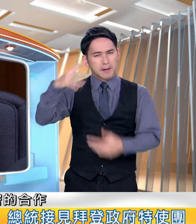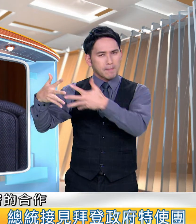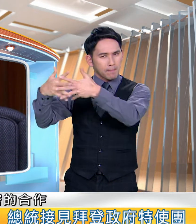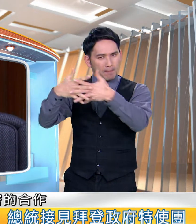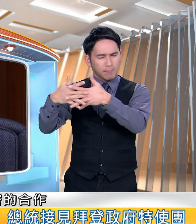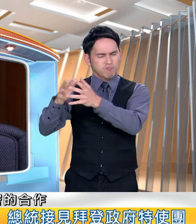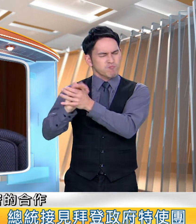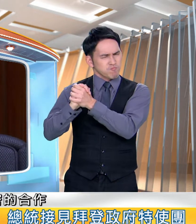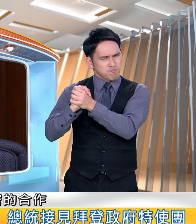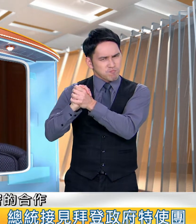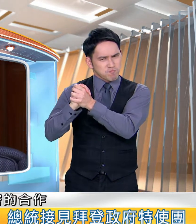作。